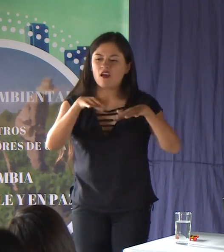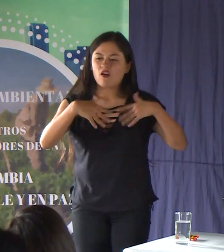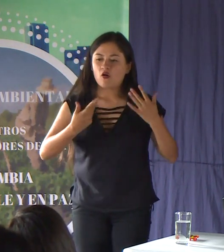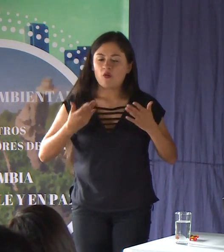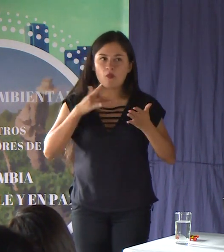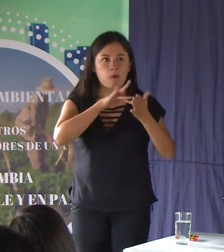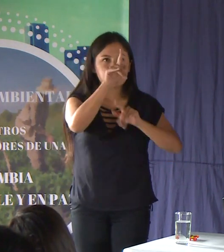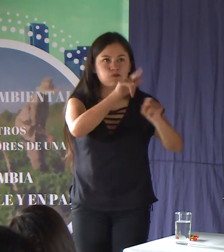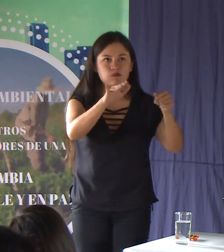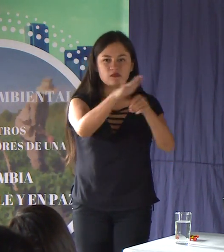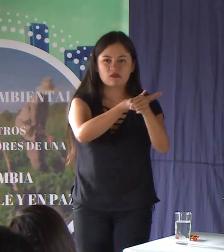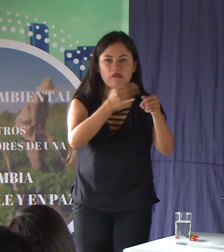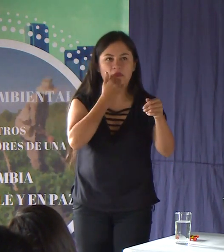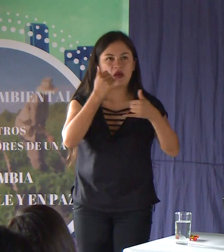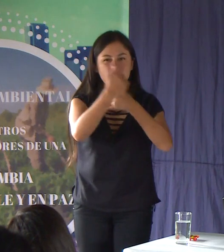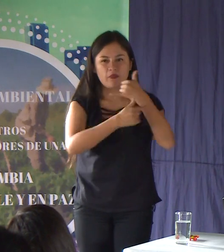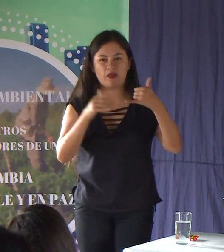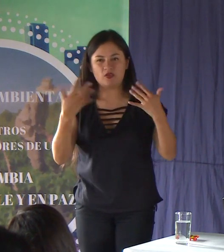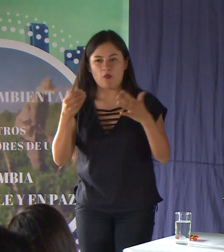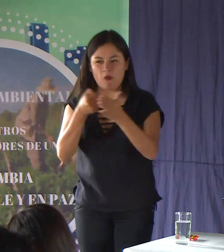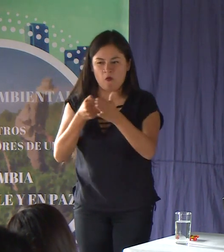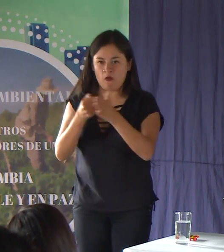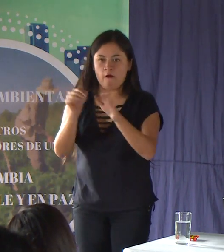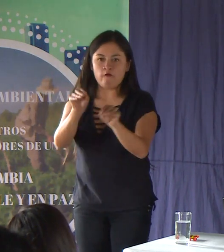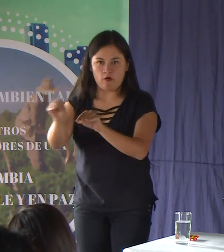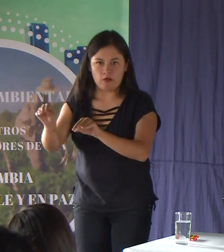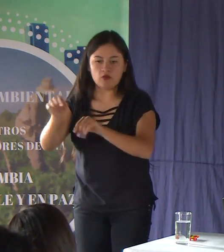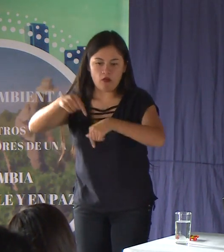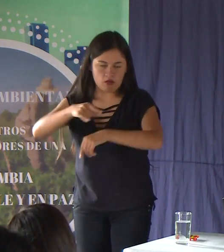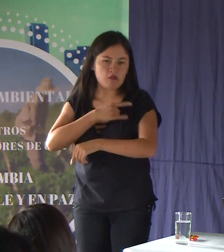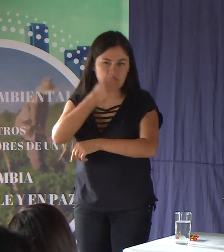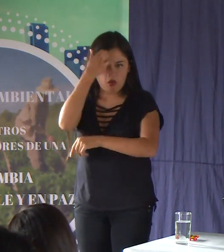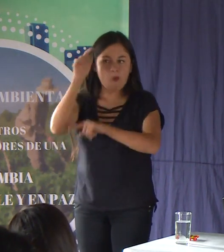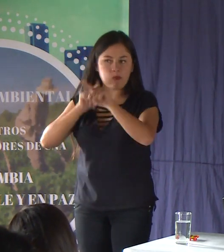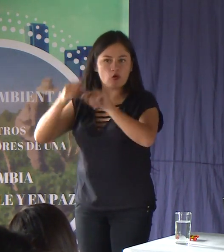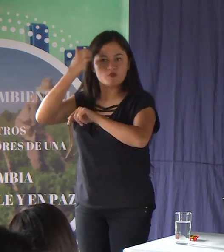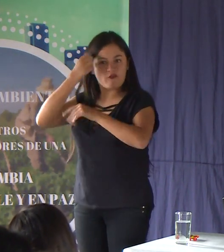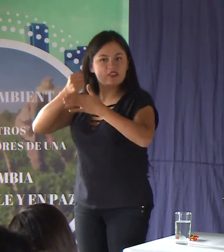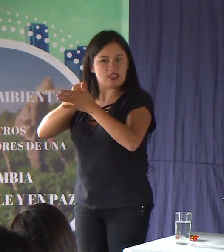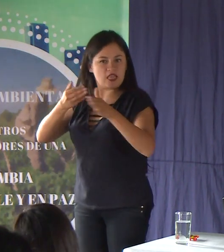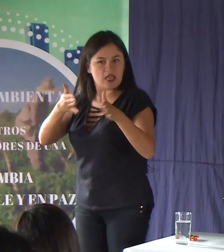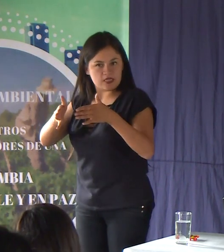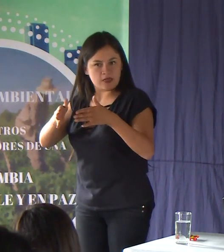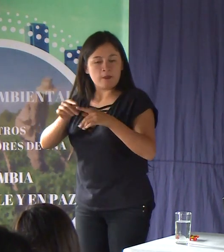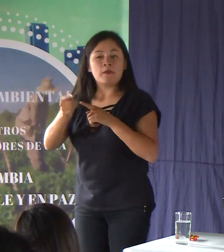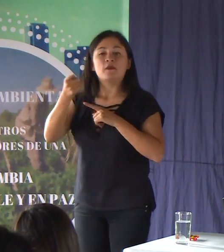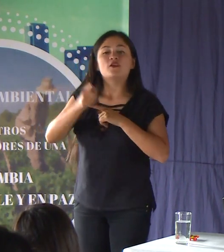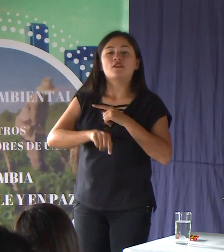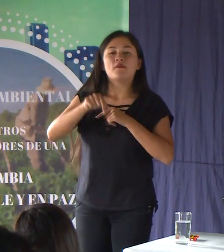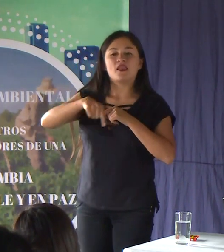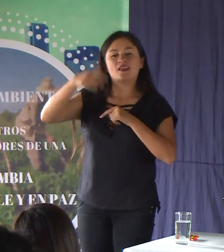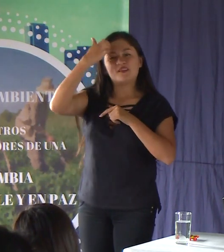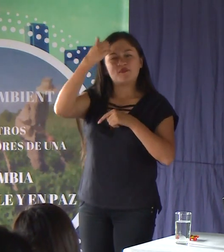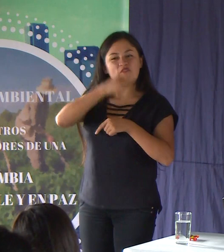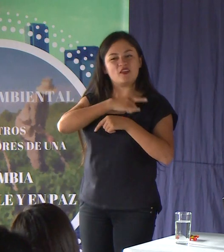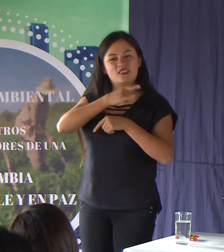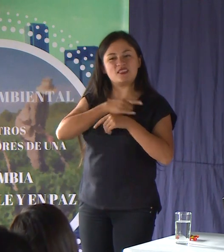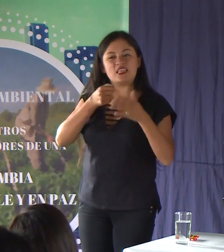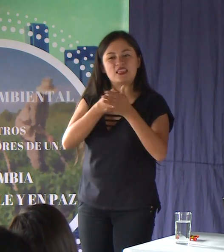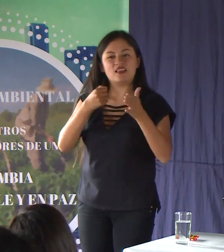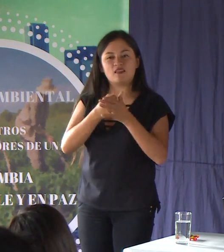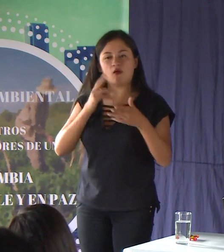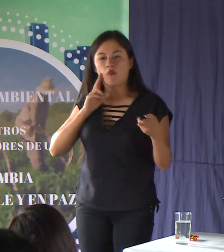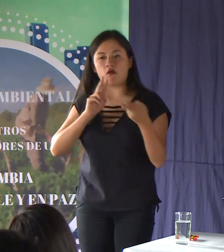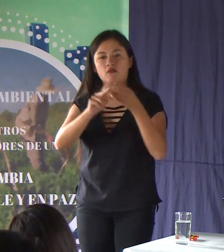incidencia en nuestro país. Pero también el acercarnos al territorio desde estas